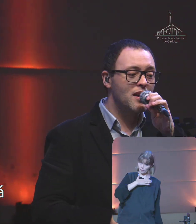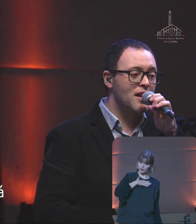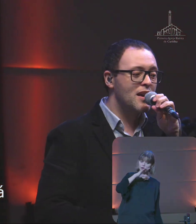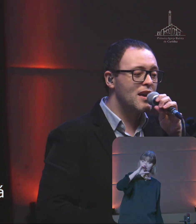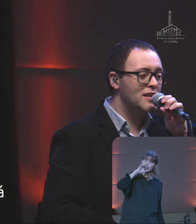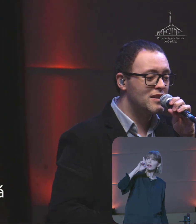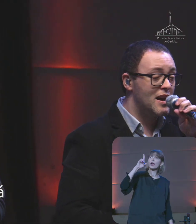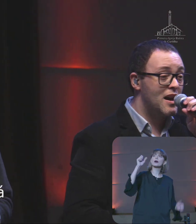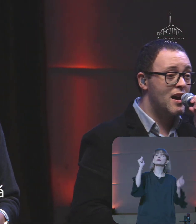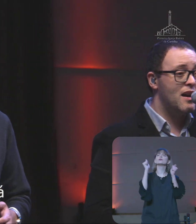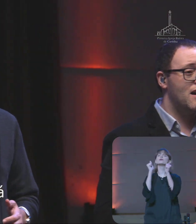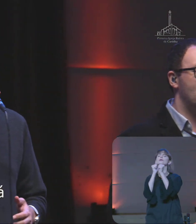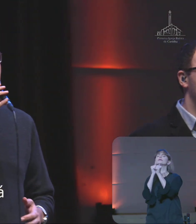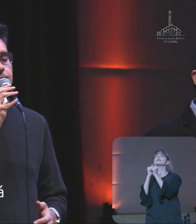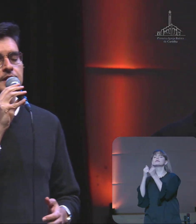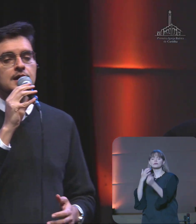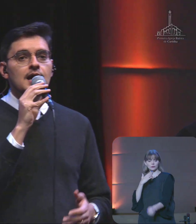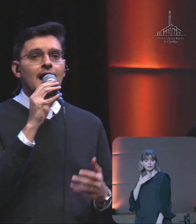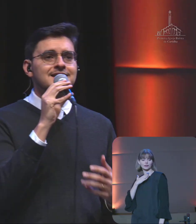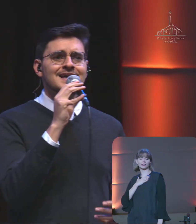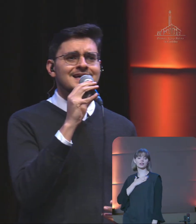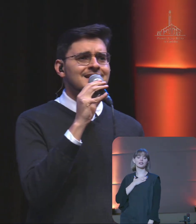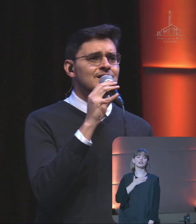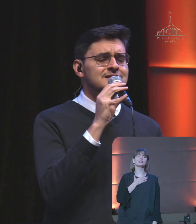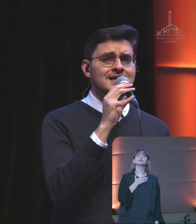comigo está,